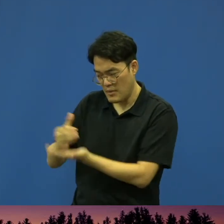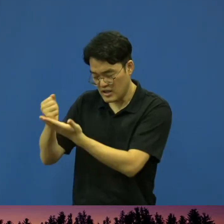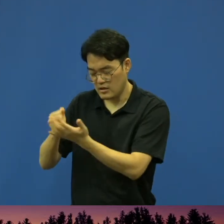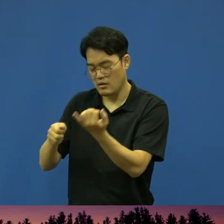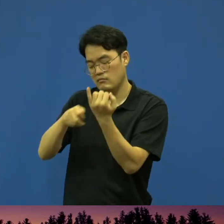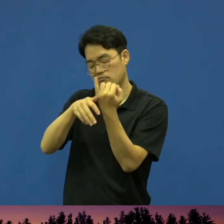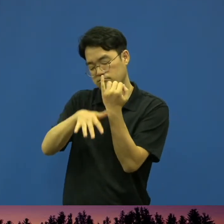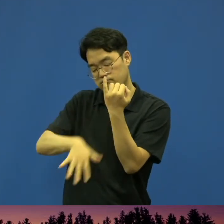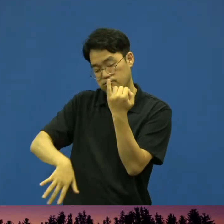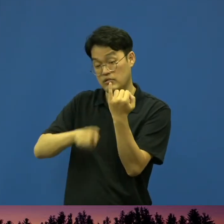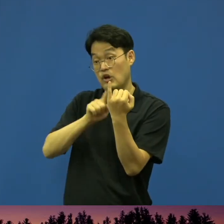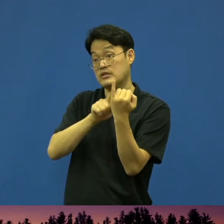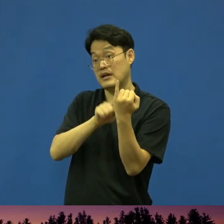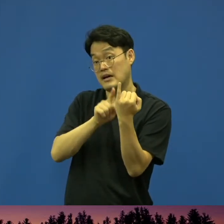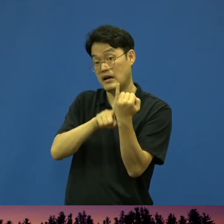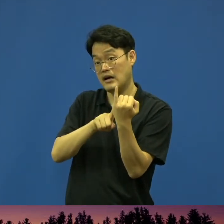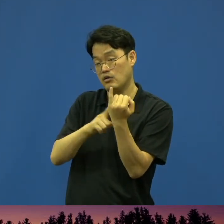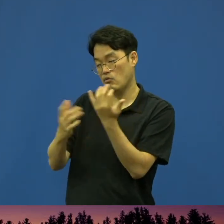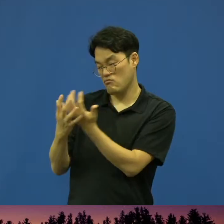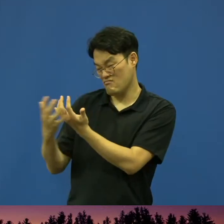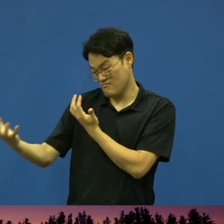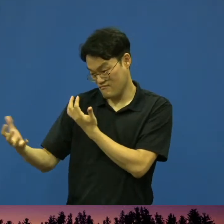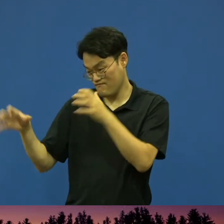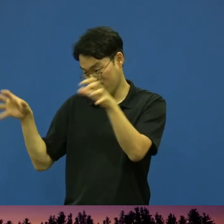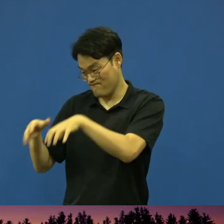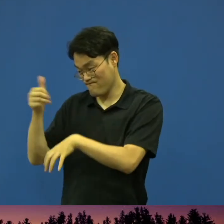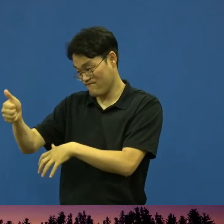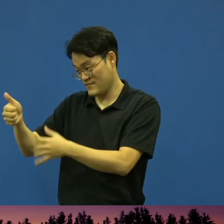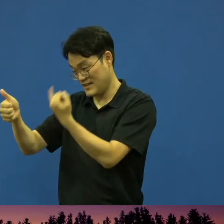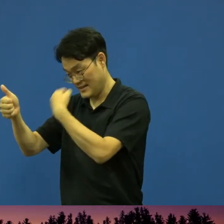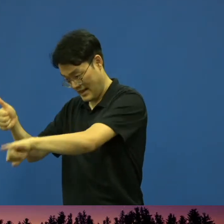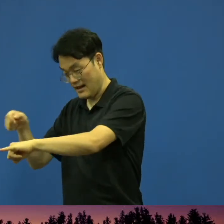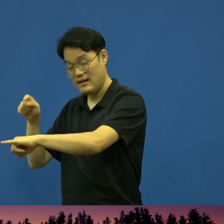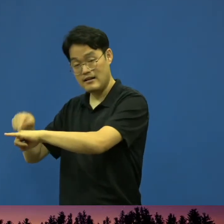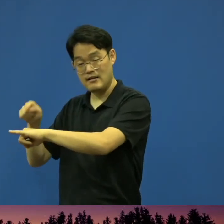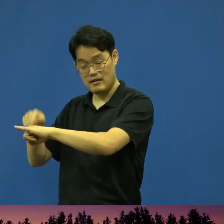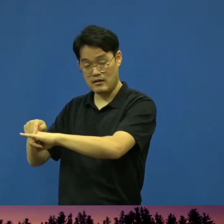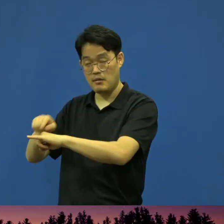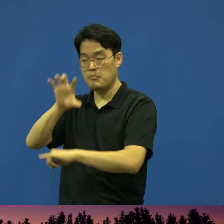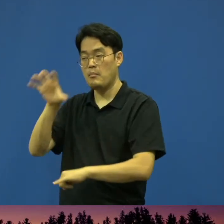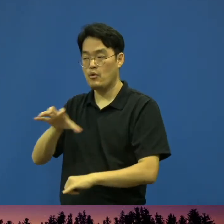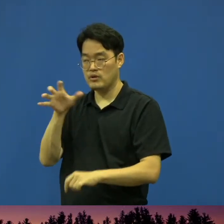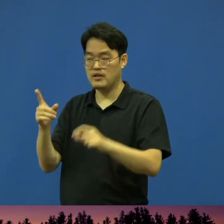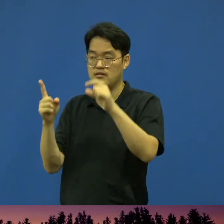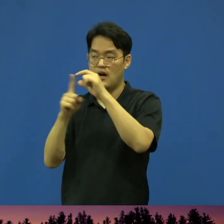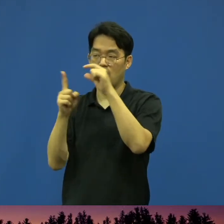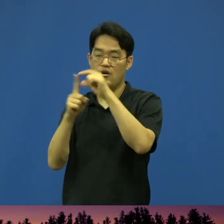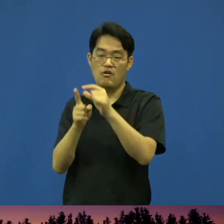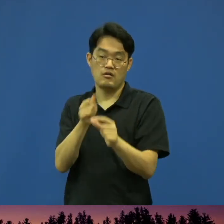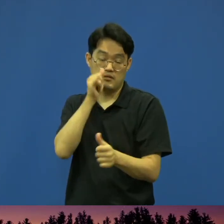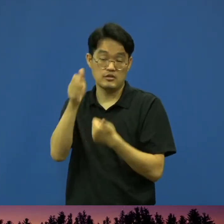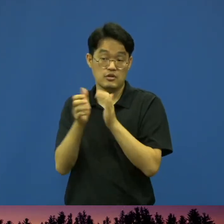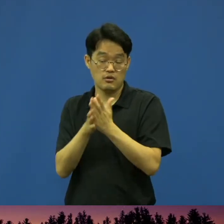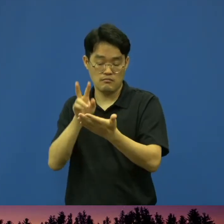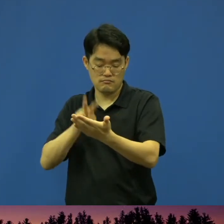여인과 회당장 야이로에게만 반복되는 단어가 있어요. 성경을 읽으면 이 두 사람에게만 기록되어